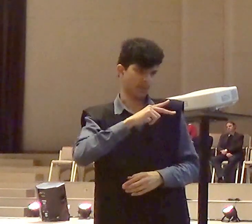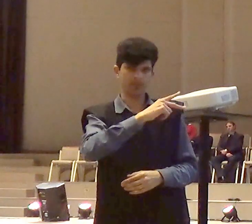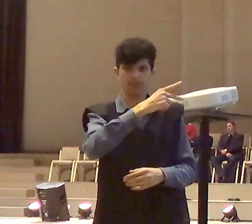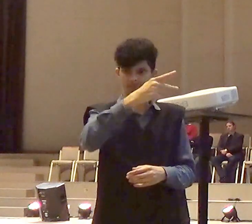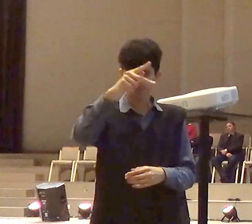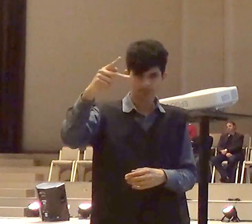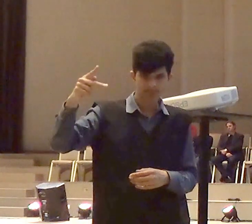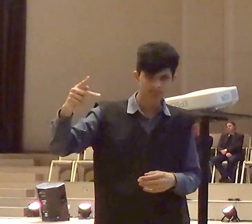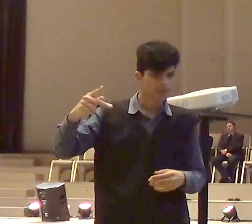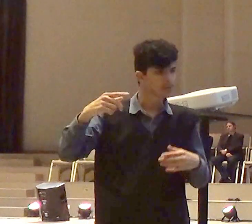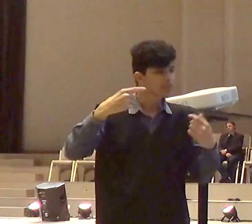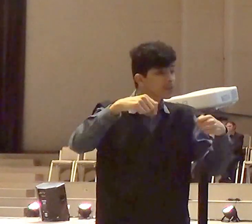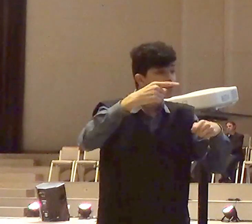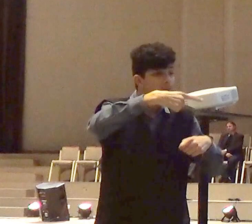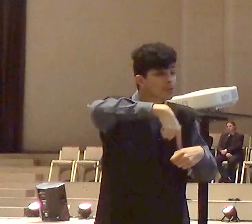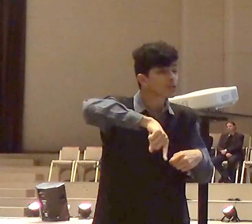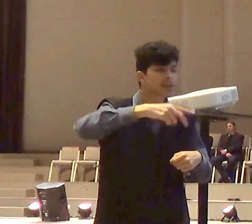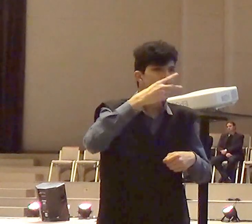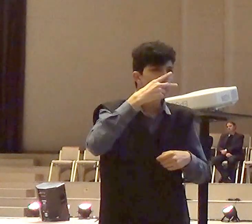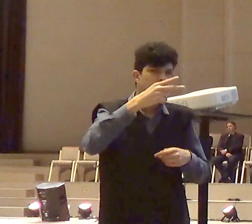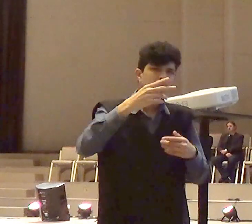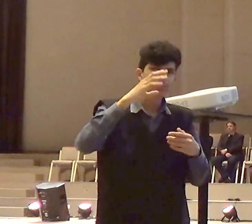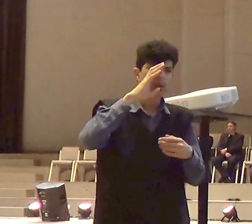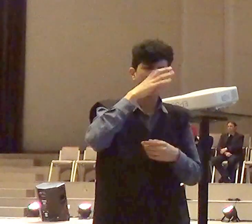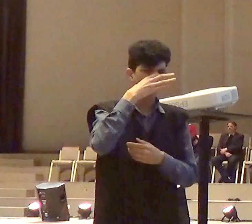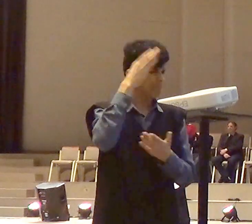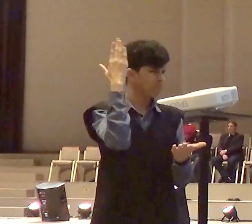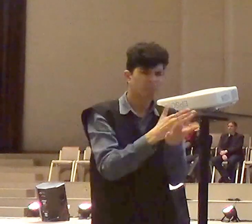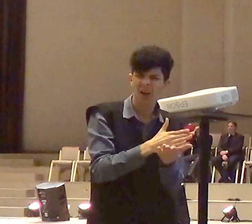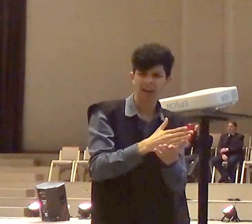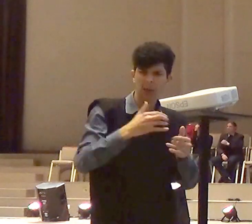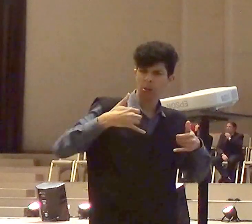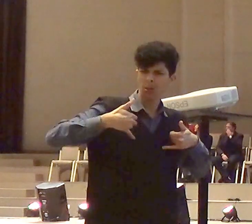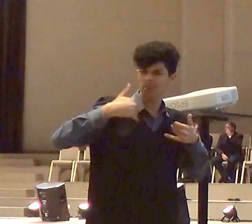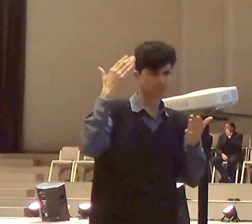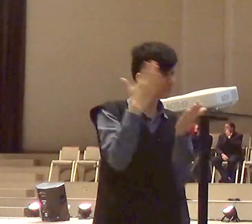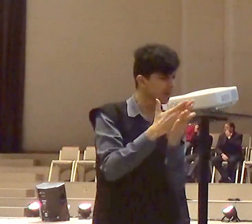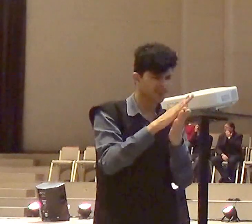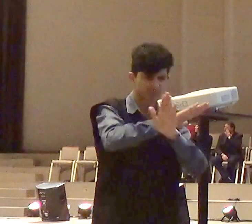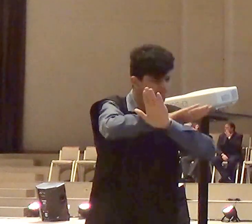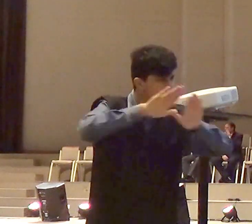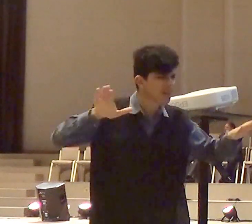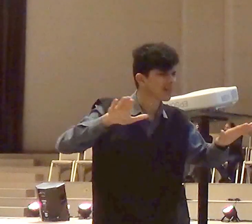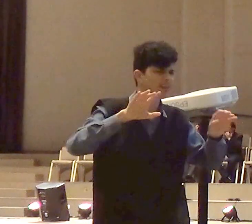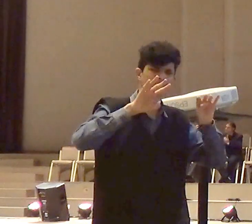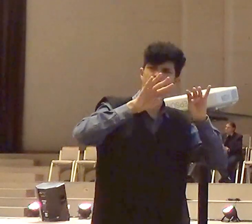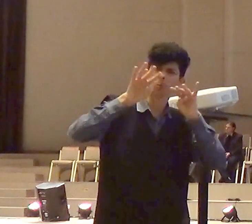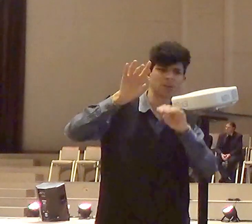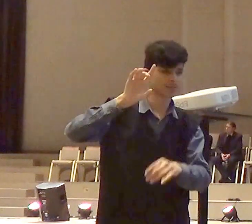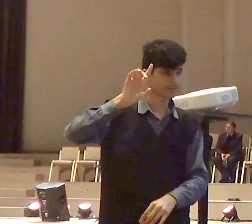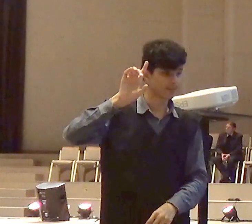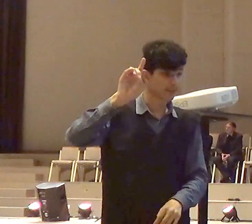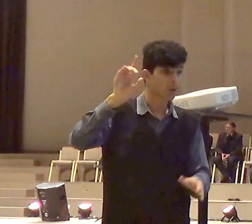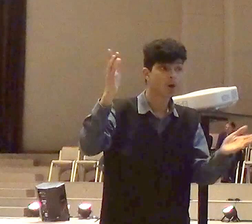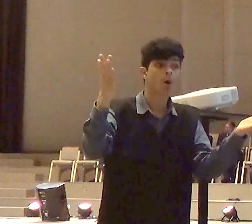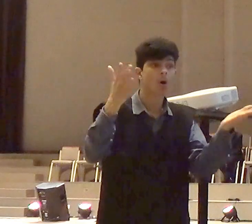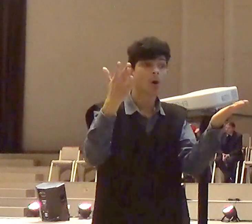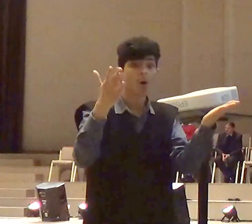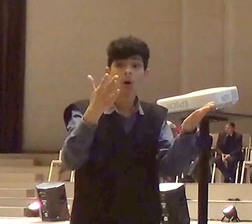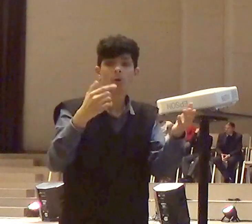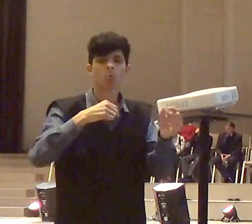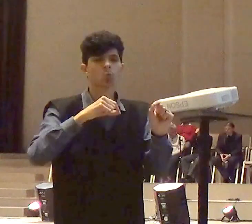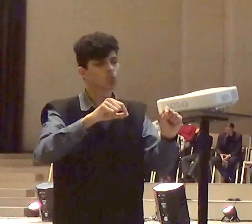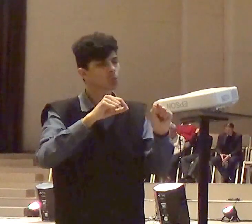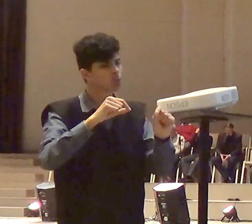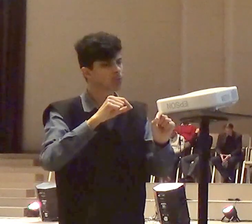que talvez seja a mais difícil da tua história eu vou convocar você a entregar